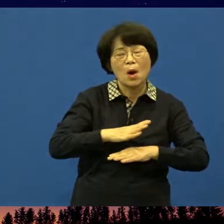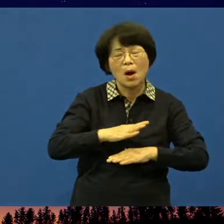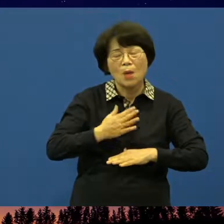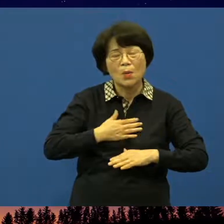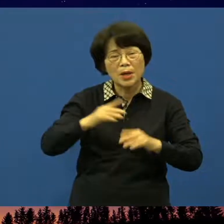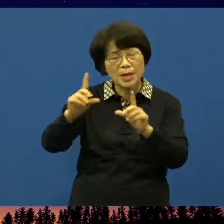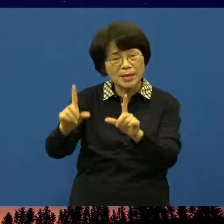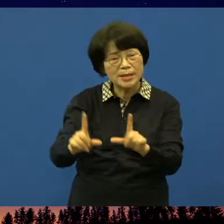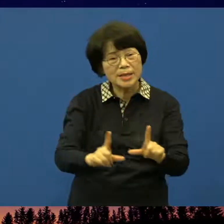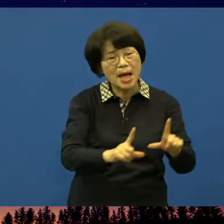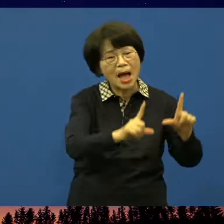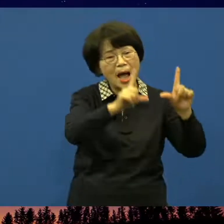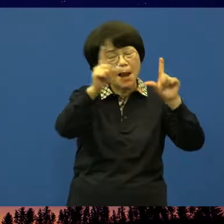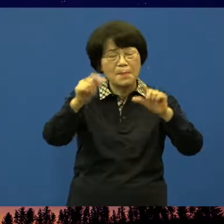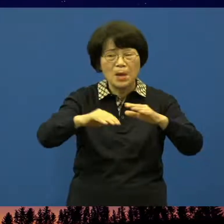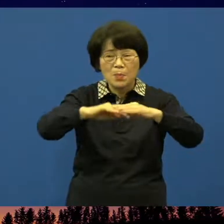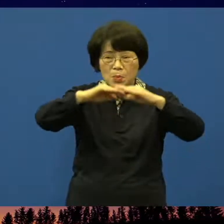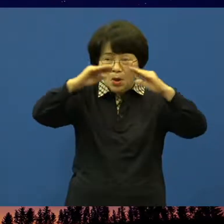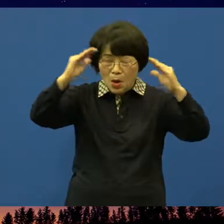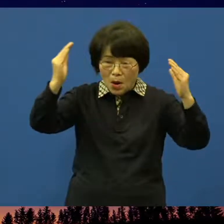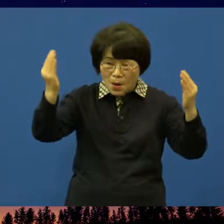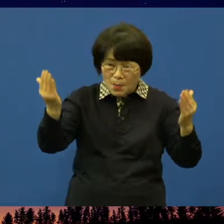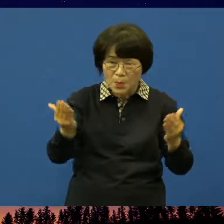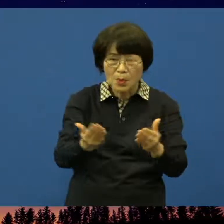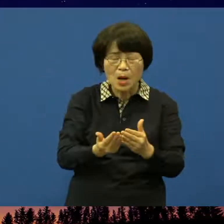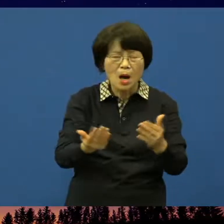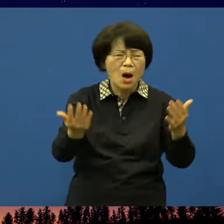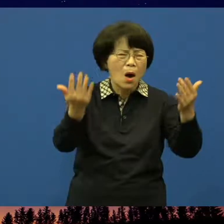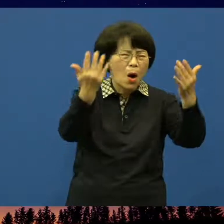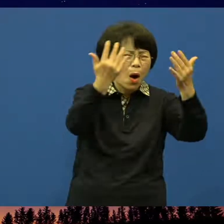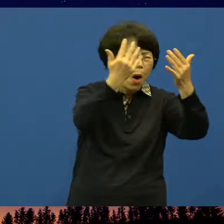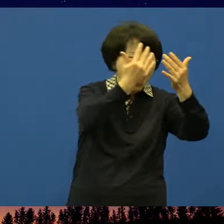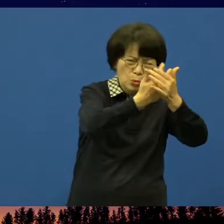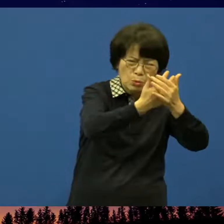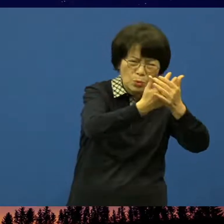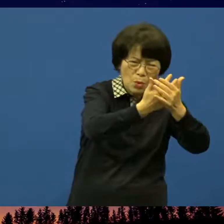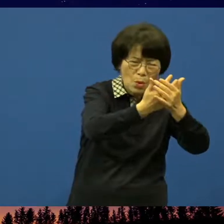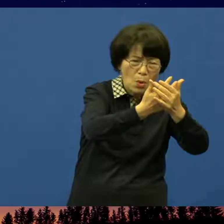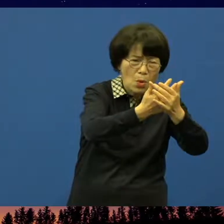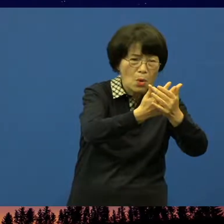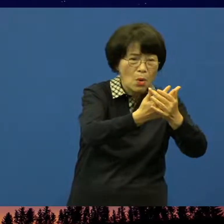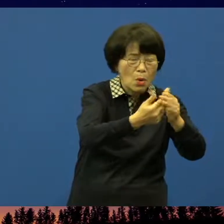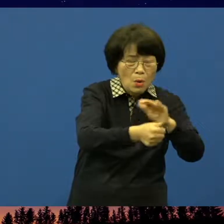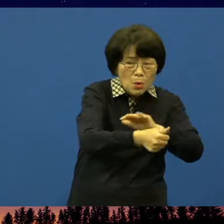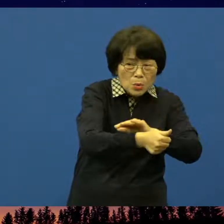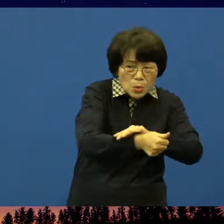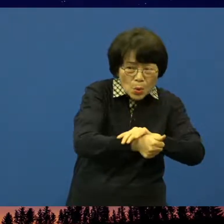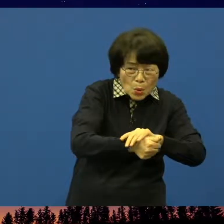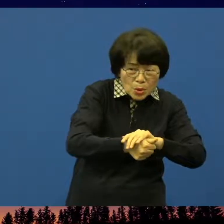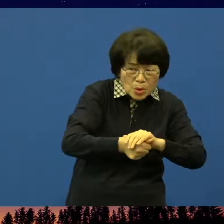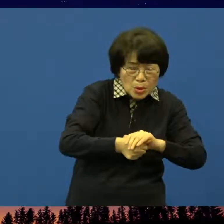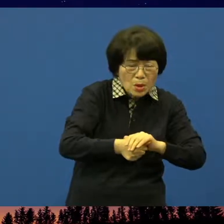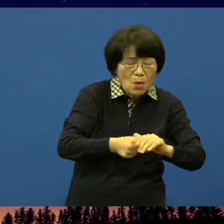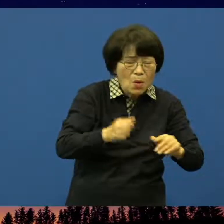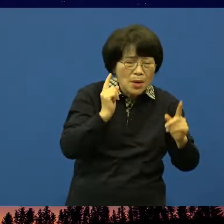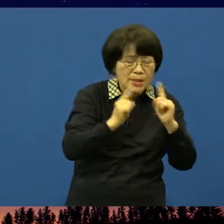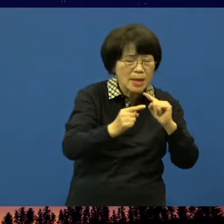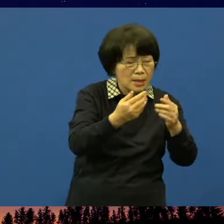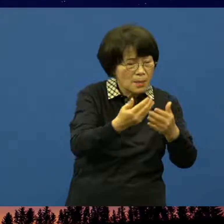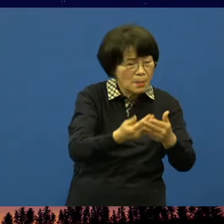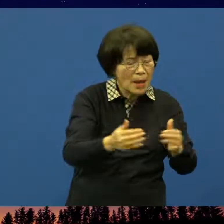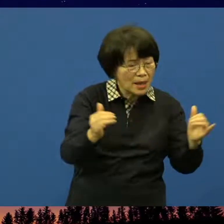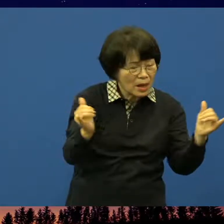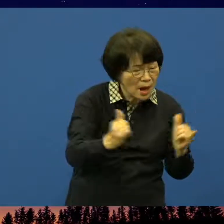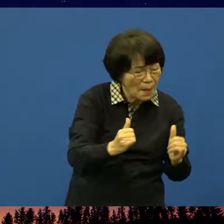전체가 굉장히 단조풍이었고 어둠의 분위기, 매사가 소극적이었어요. 뭐를 해도 상처받을 것인가에